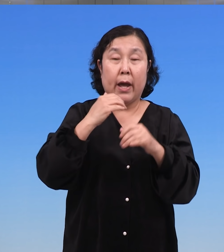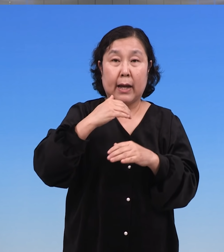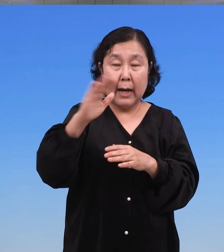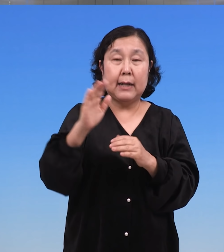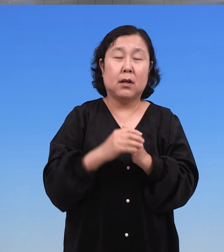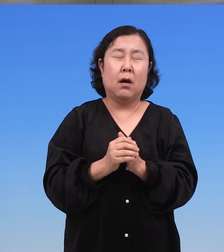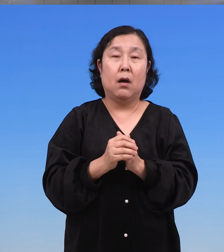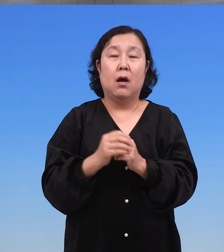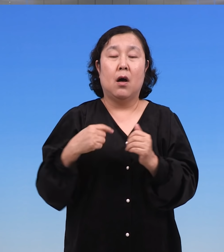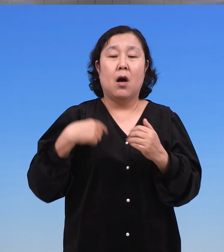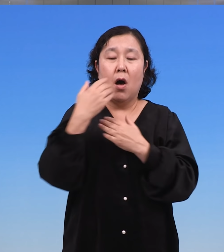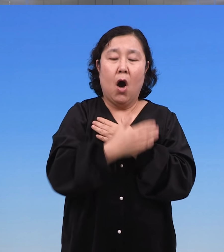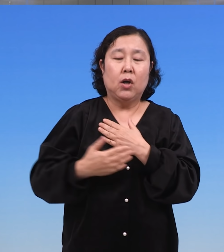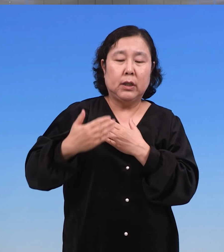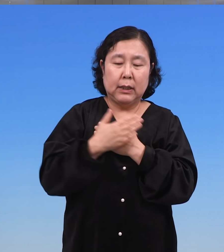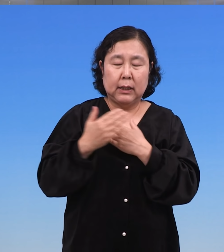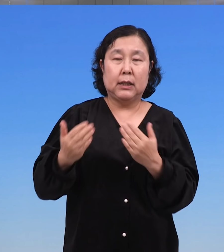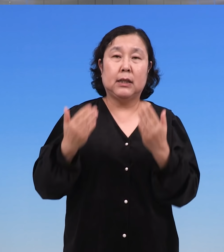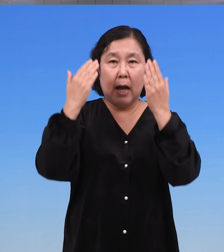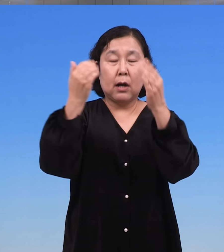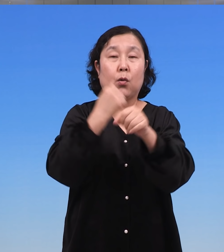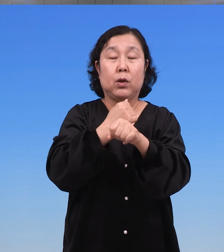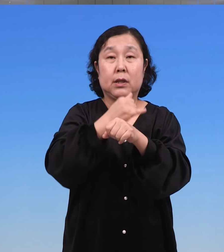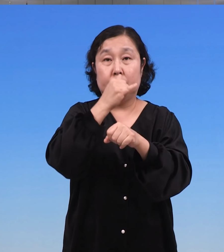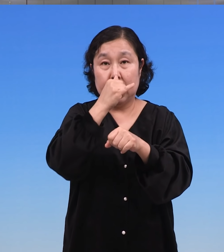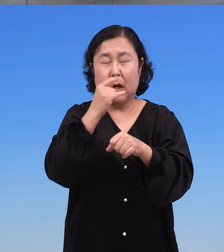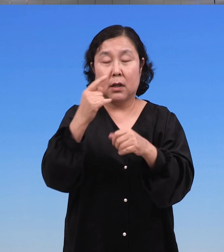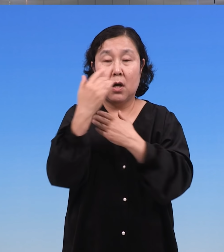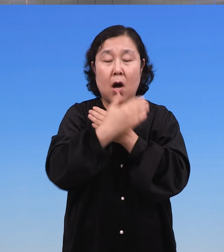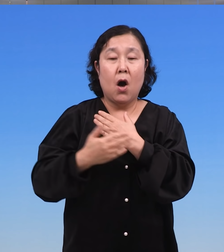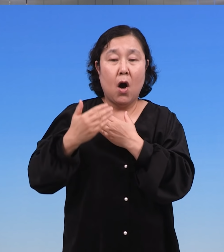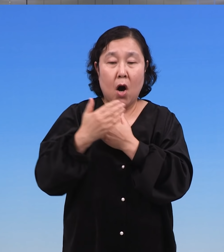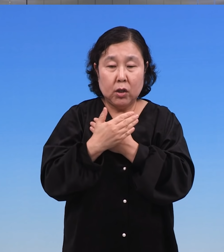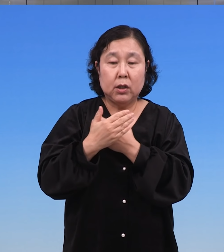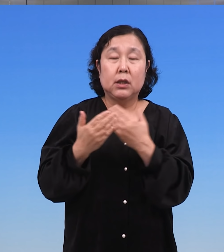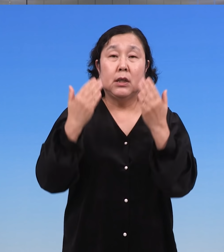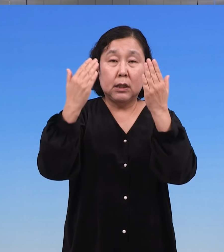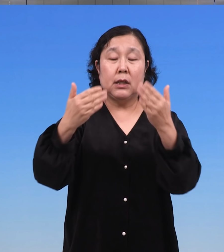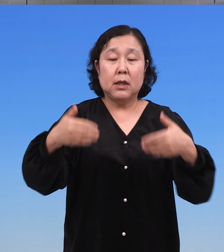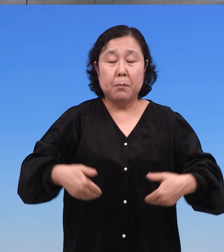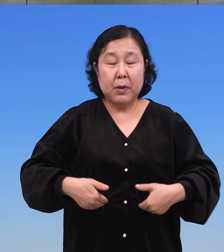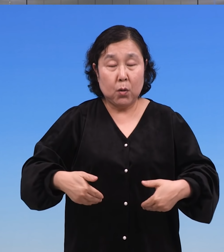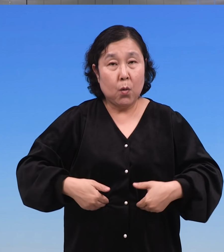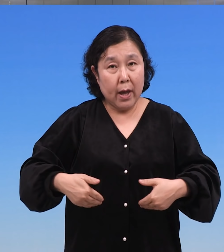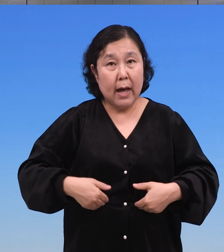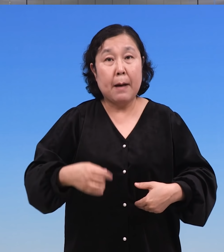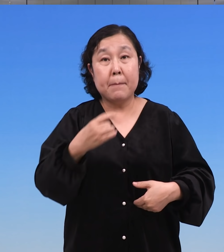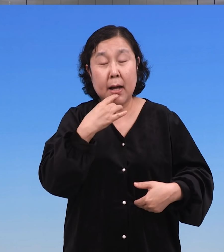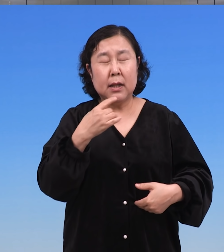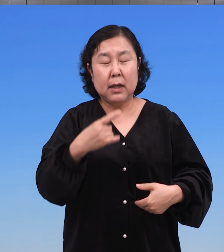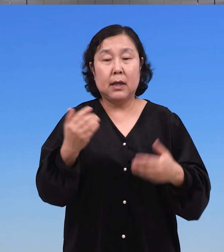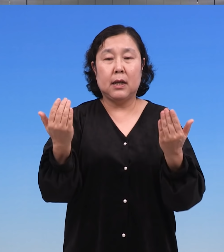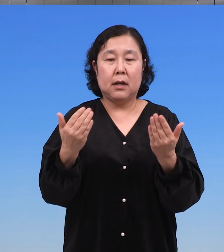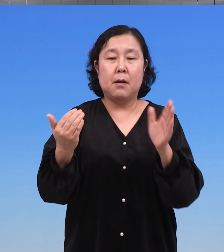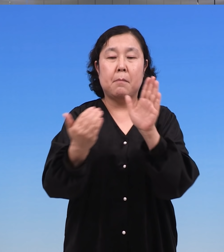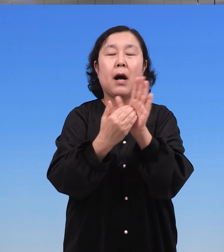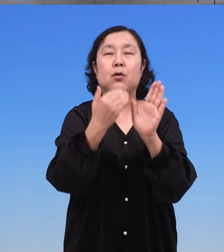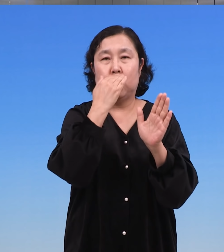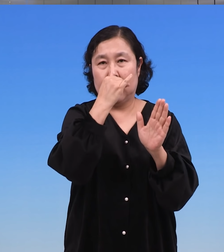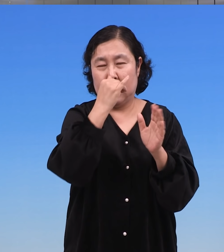헌신이 있어야 이 코로나 확산의 방지를 막을 수 있기 때문 아닙니까? 입으로만 떠들어서 막아지는 게 아니지 않습니까?